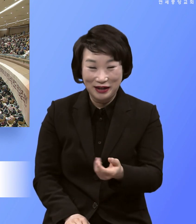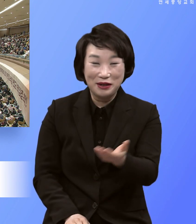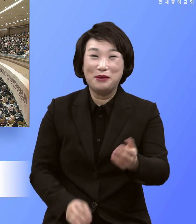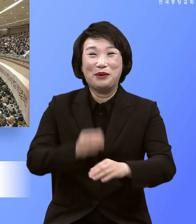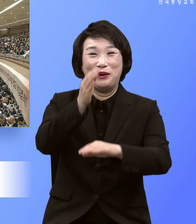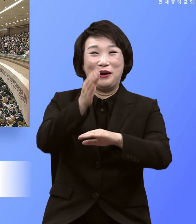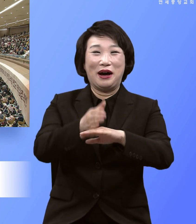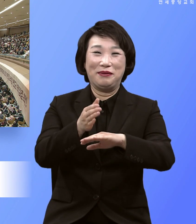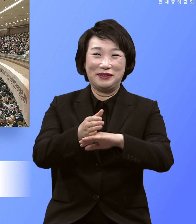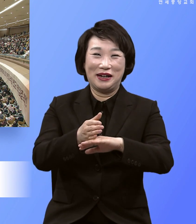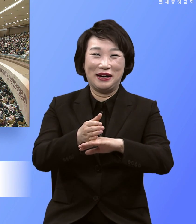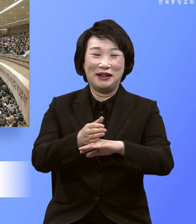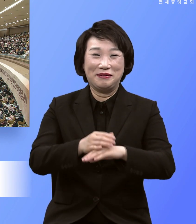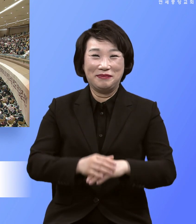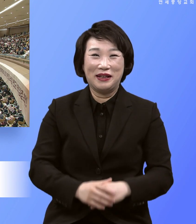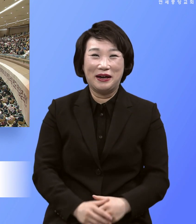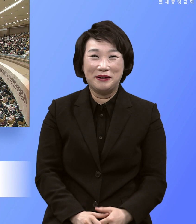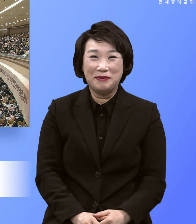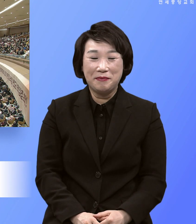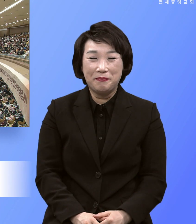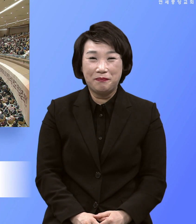얼마나 감사하냐.